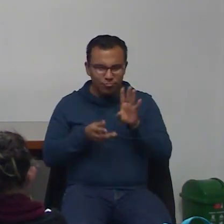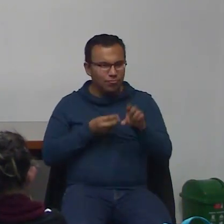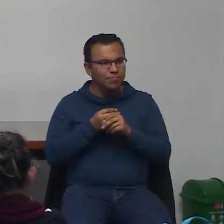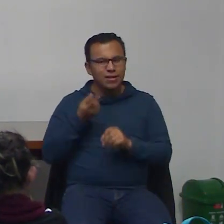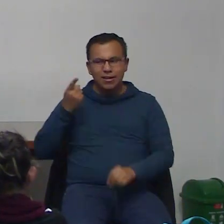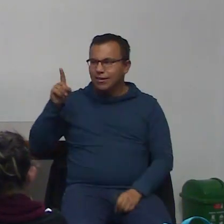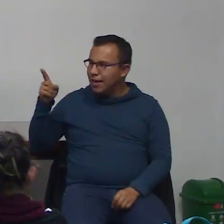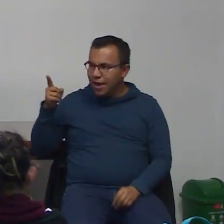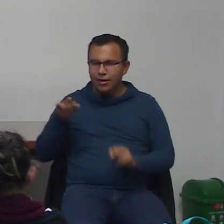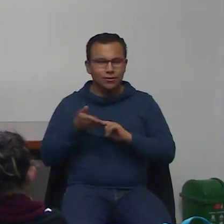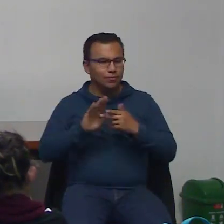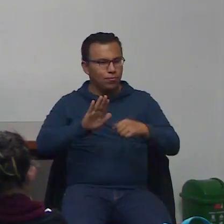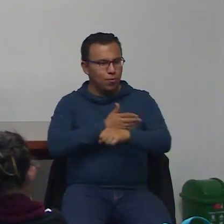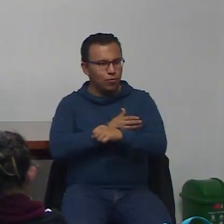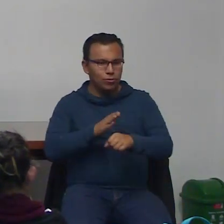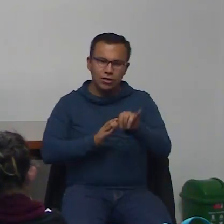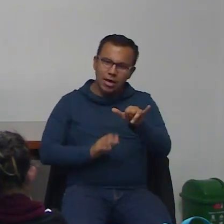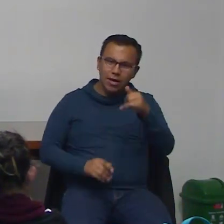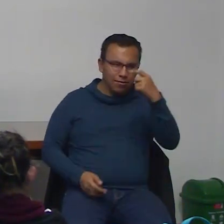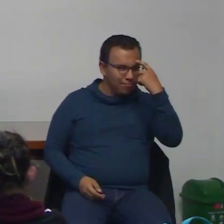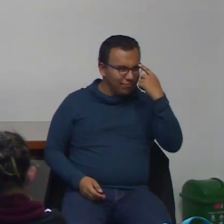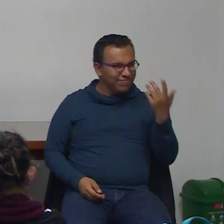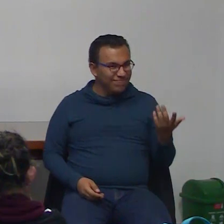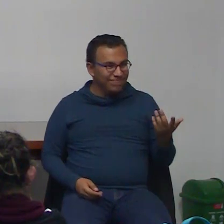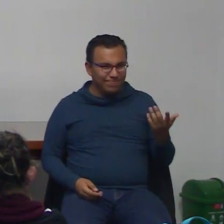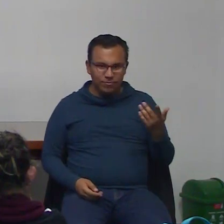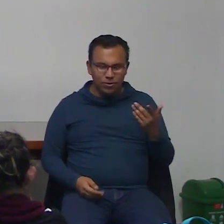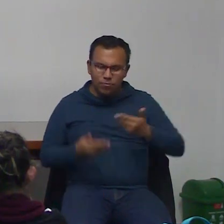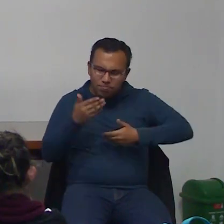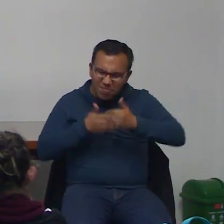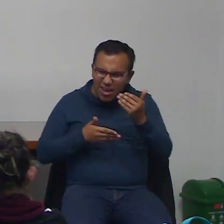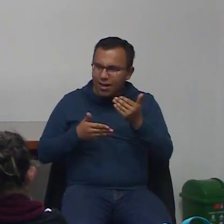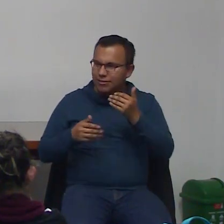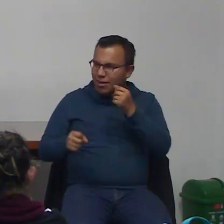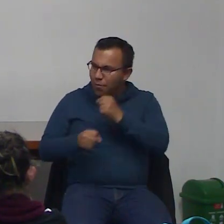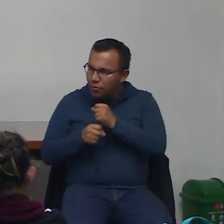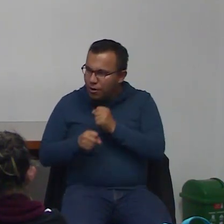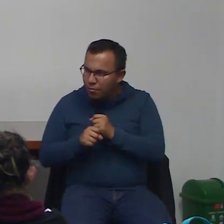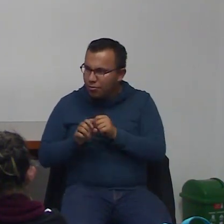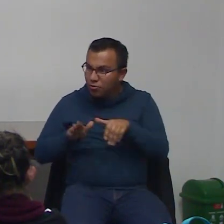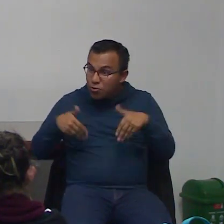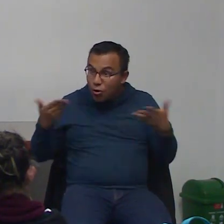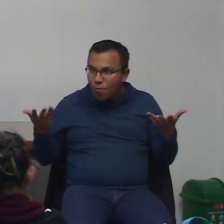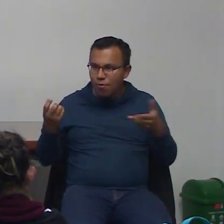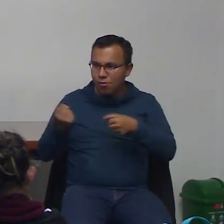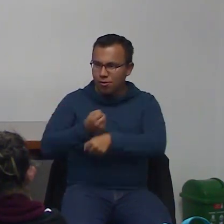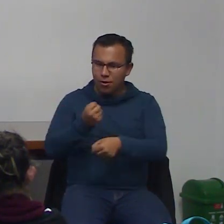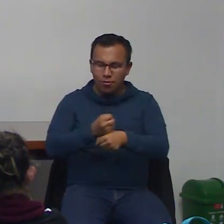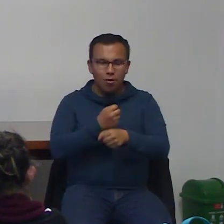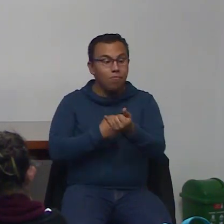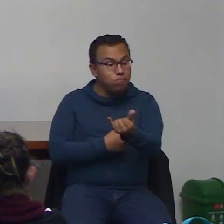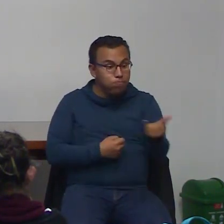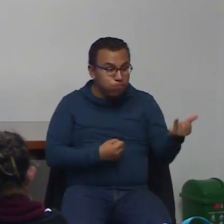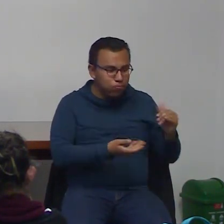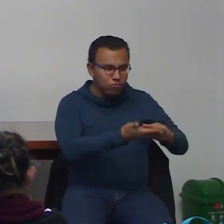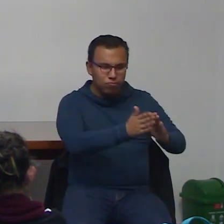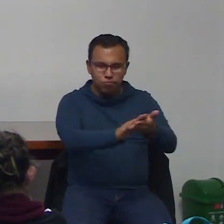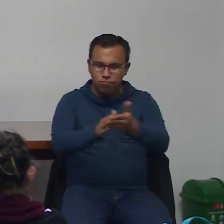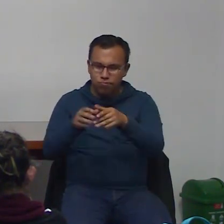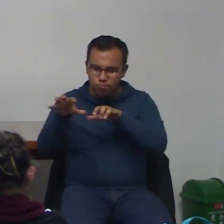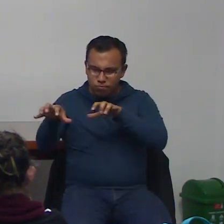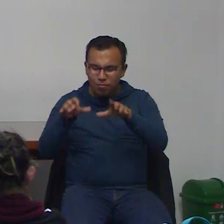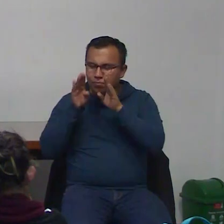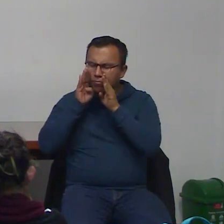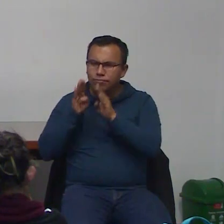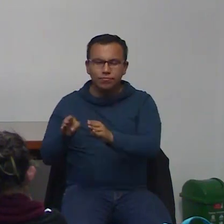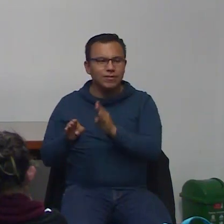Qué es music and Mind Cómo se construye Cómo En qué consiste Cómo trabajamos con la población que atendemos nosotros atendemos